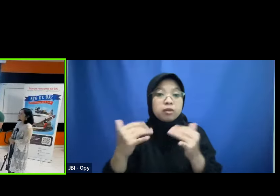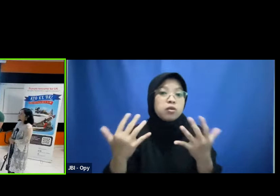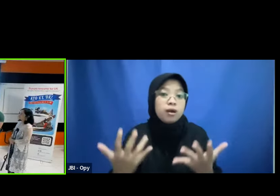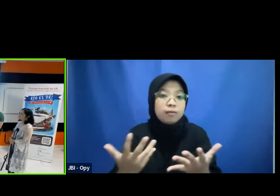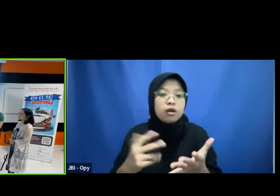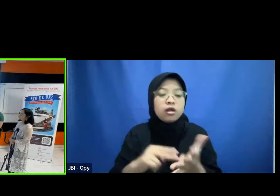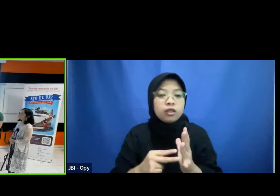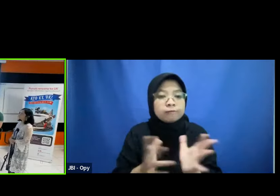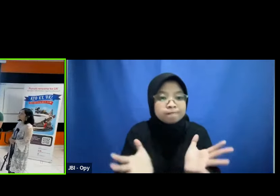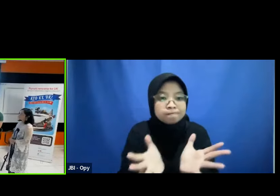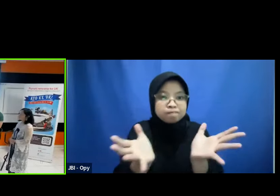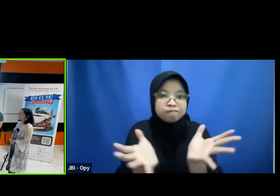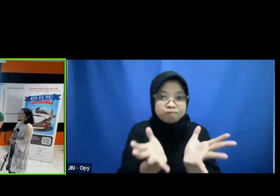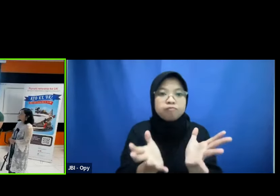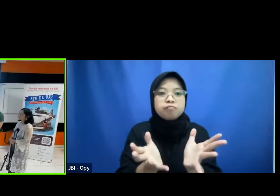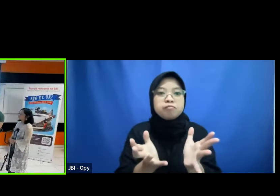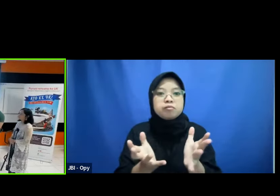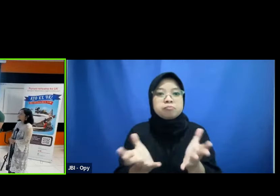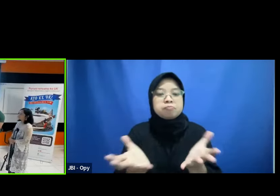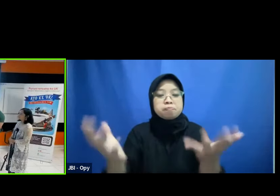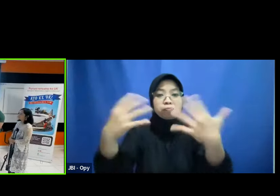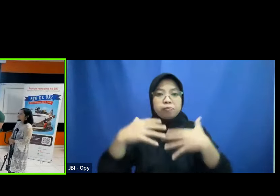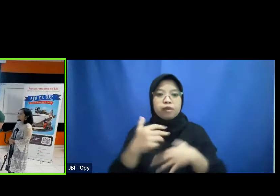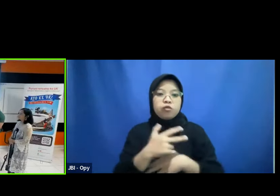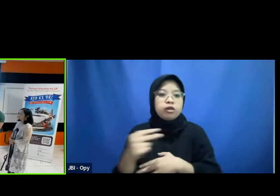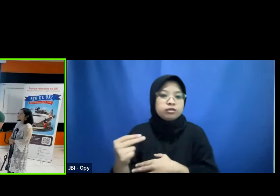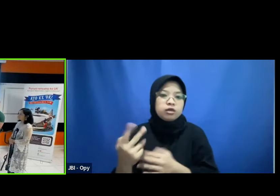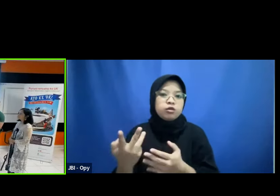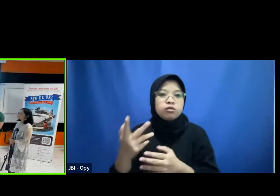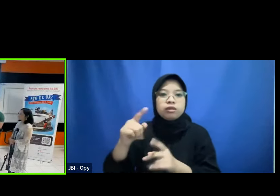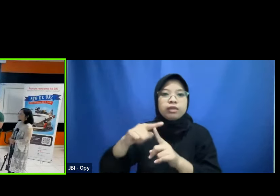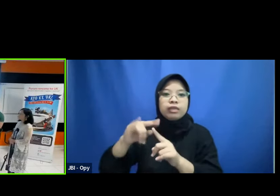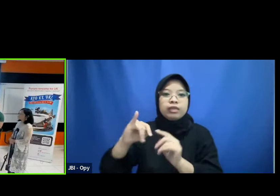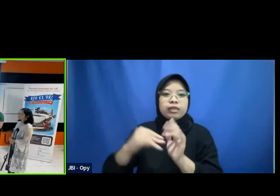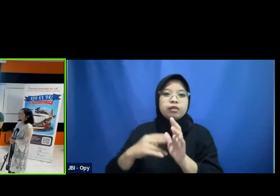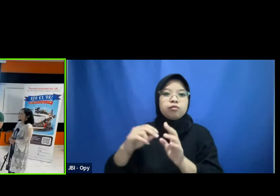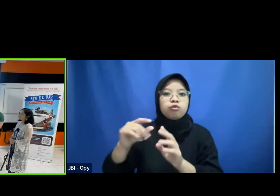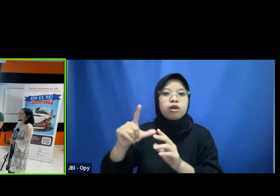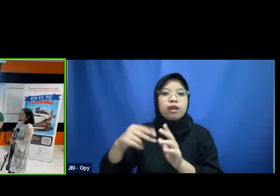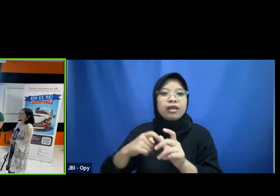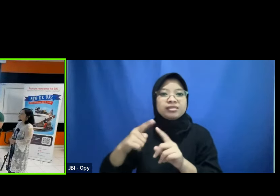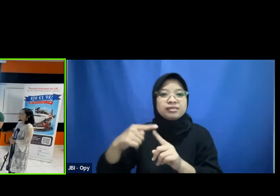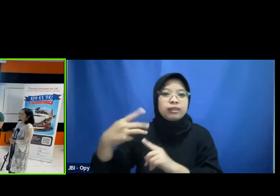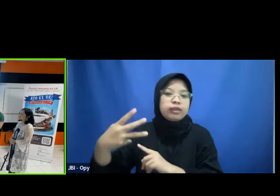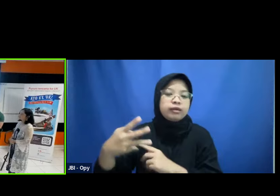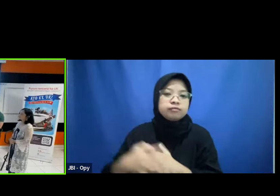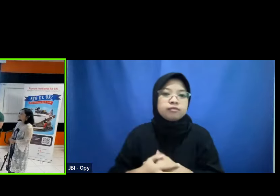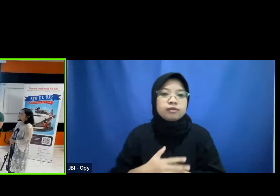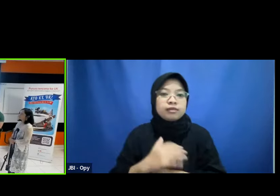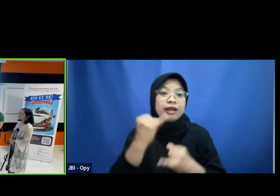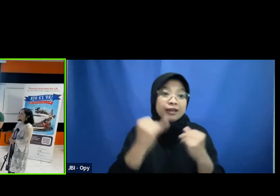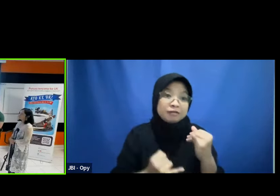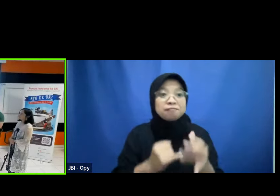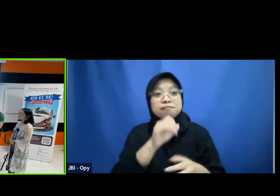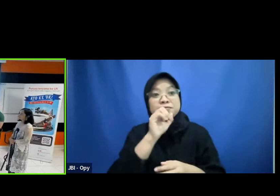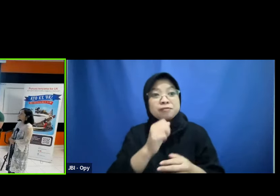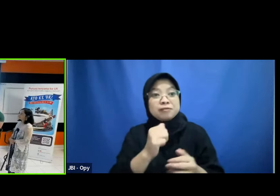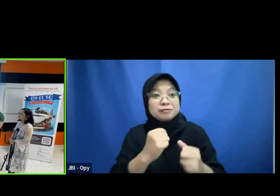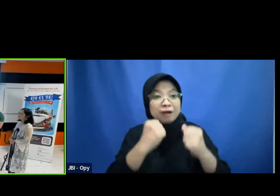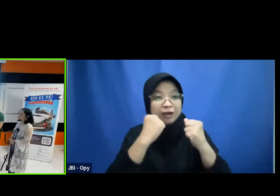untevelop our home country Indonesia ataupun tim terakhir Good luck jangan